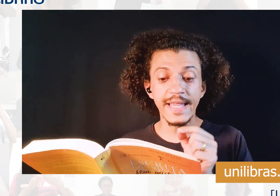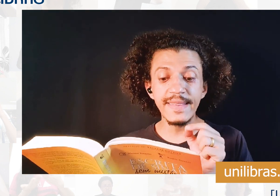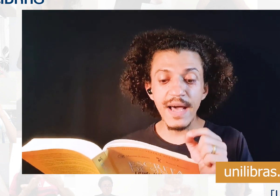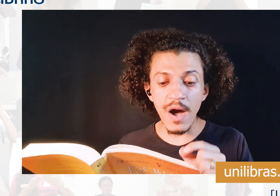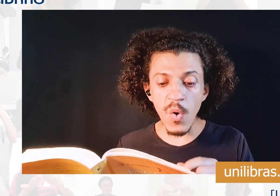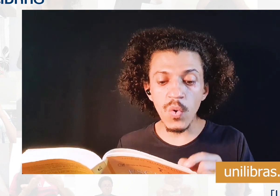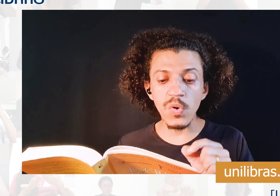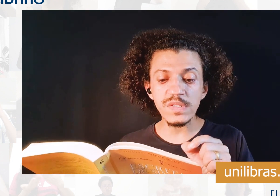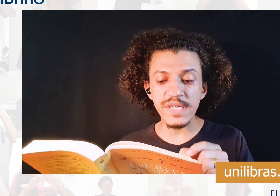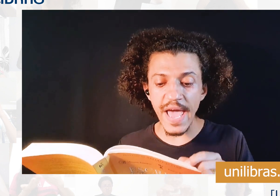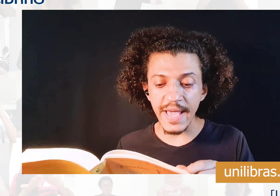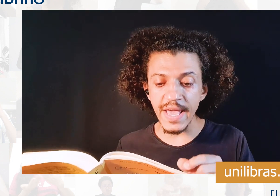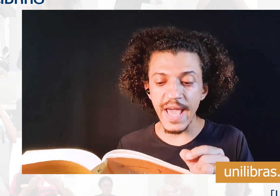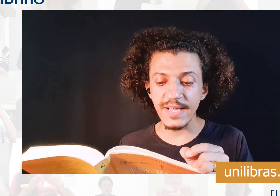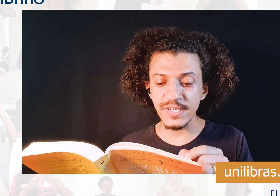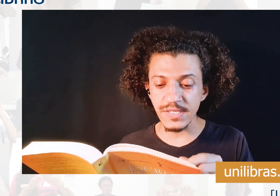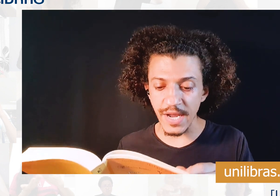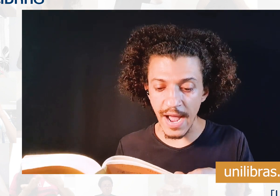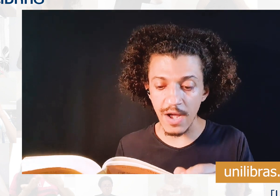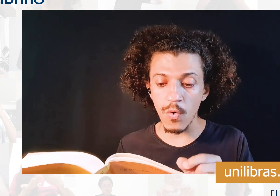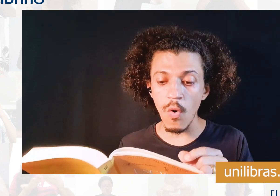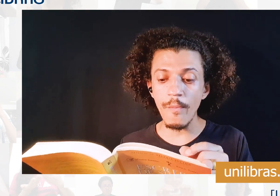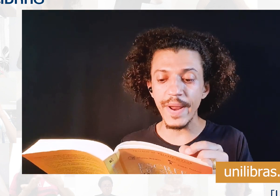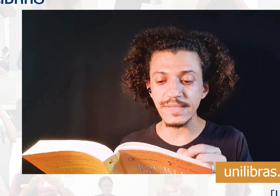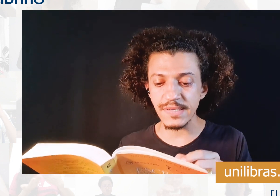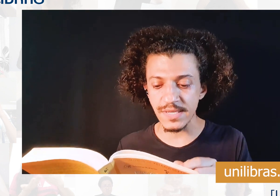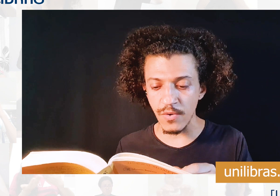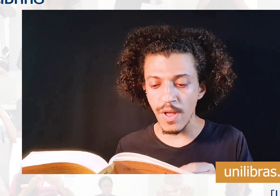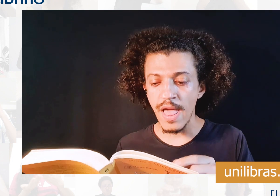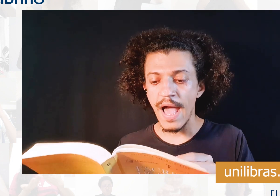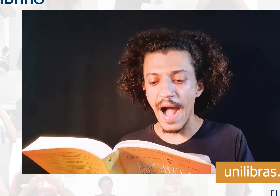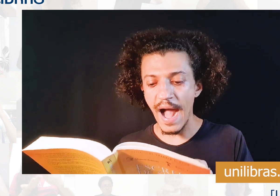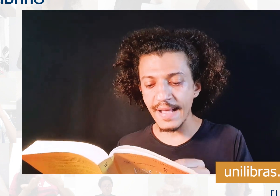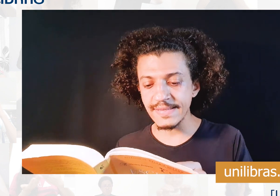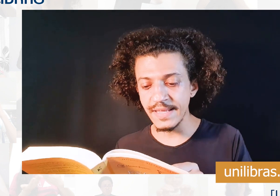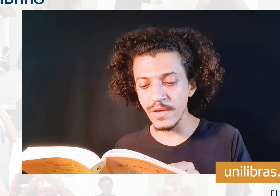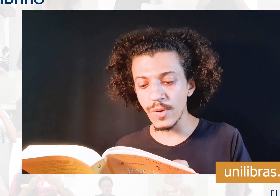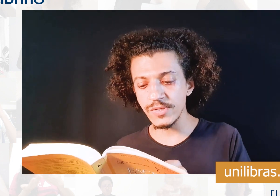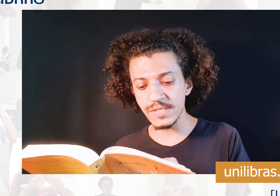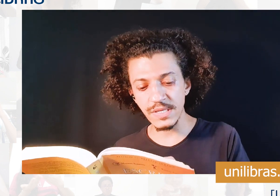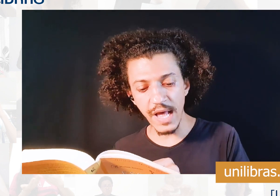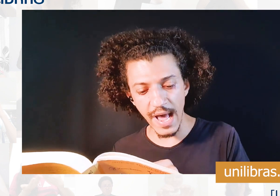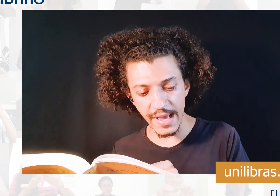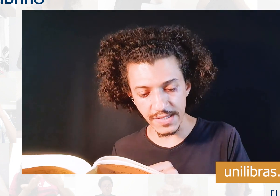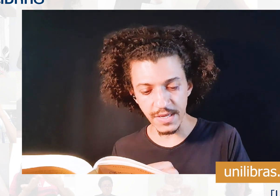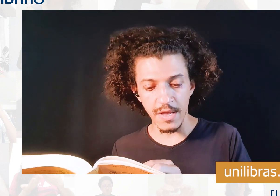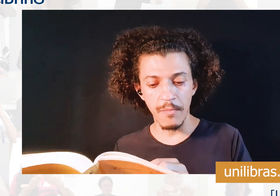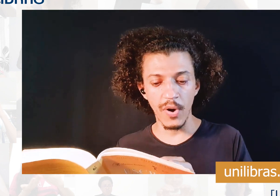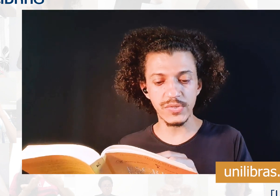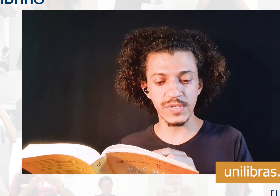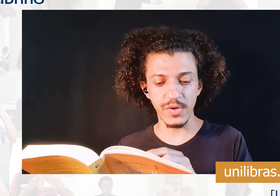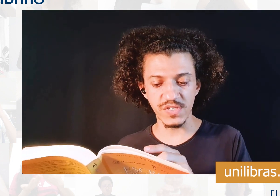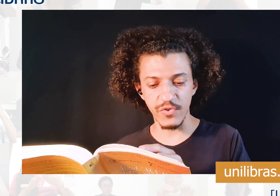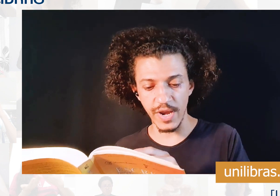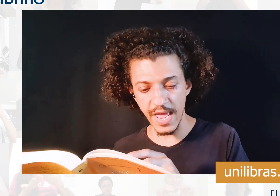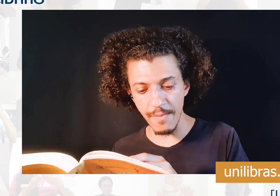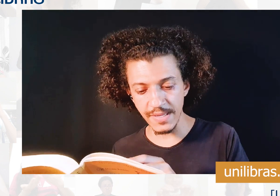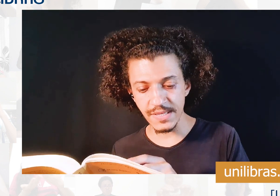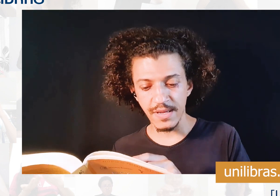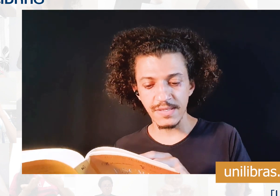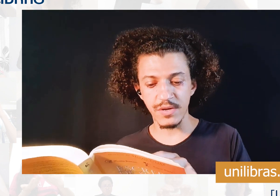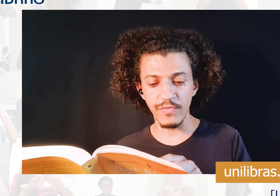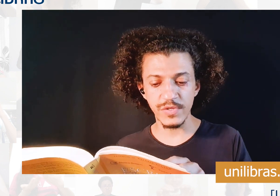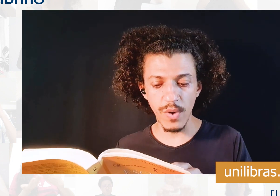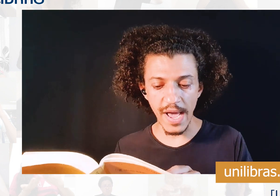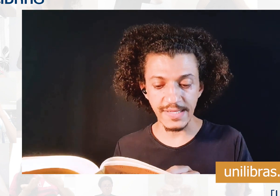orais não conseguem registrar com precisão as línguas de sinais, pois os seus